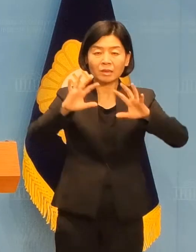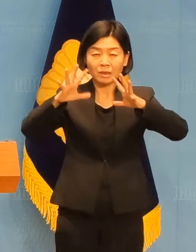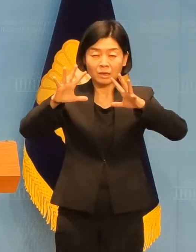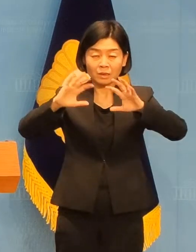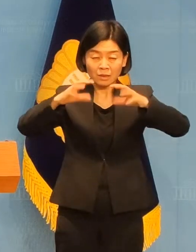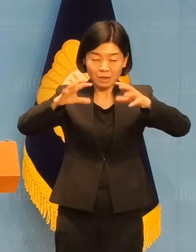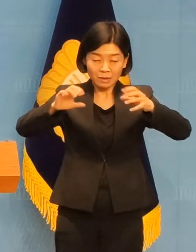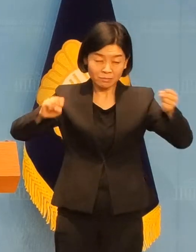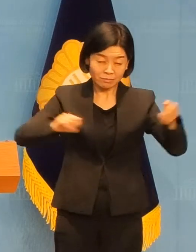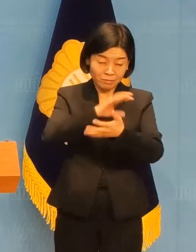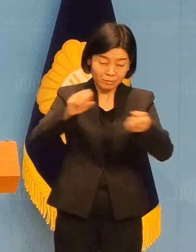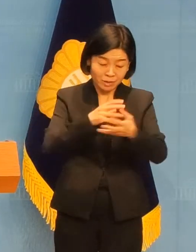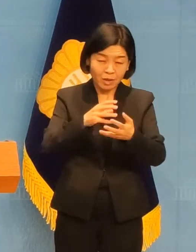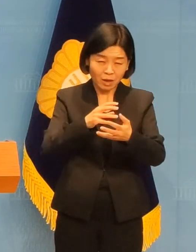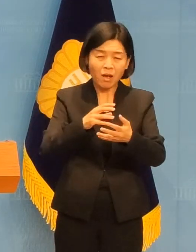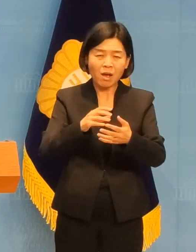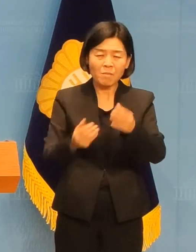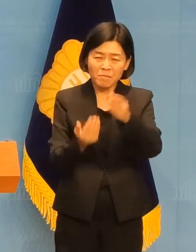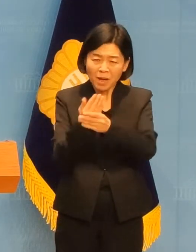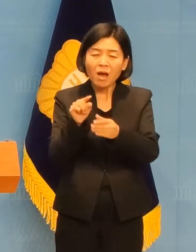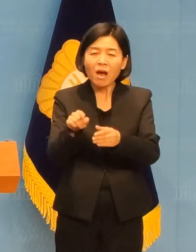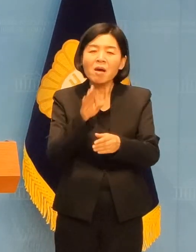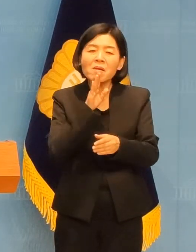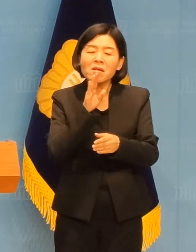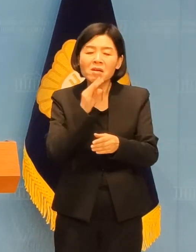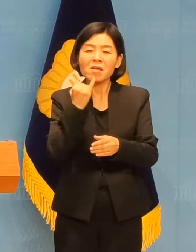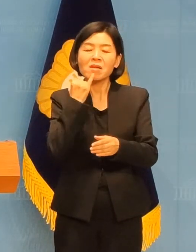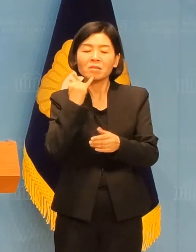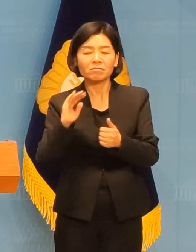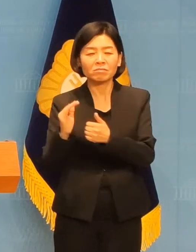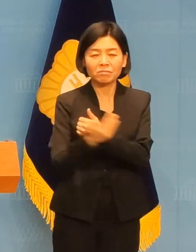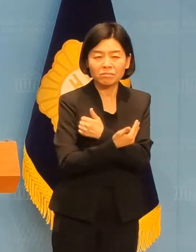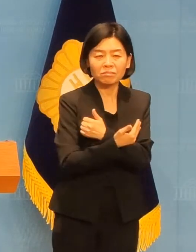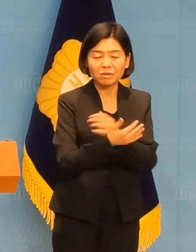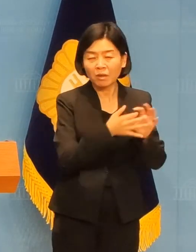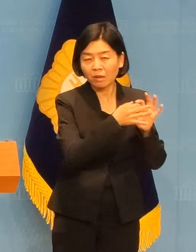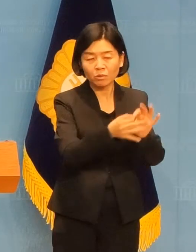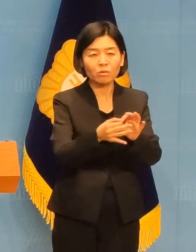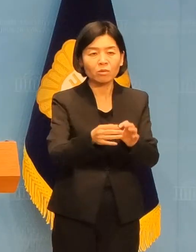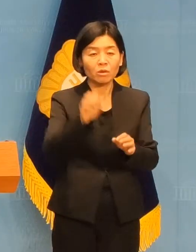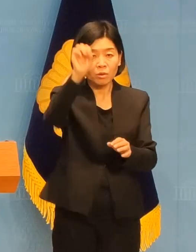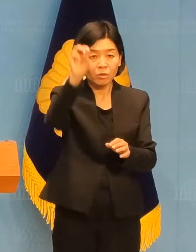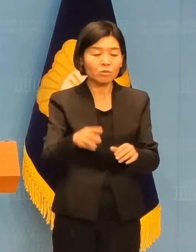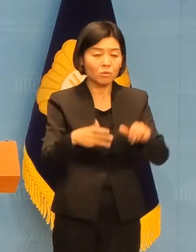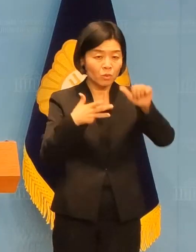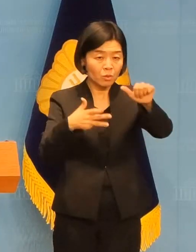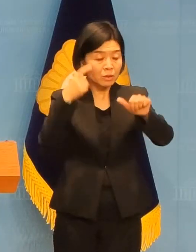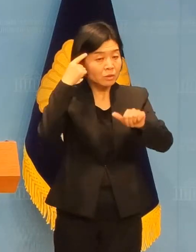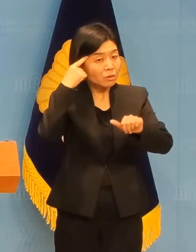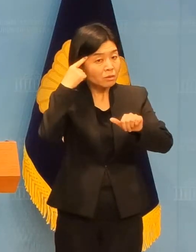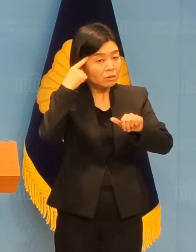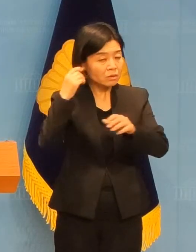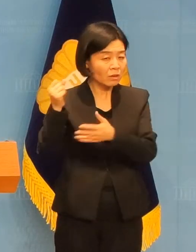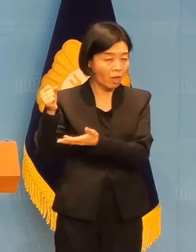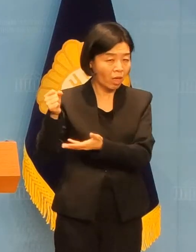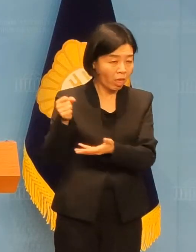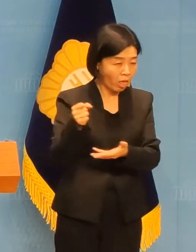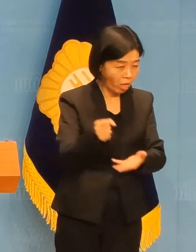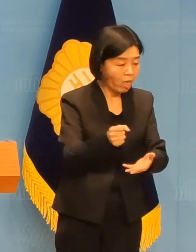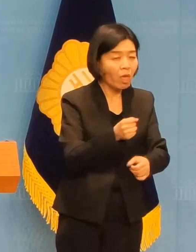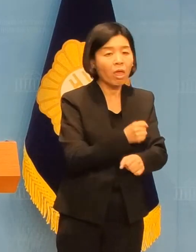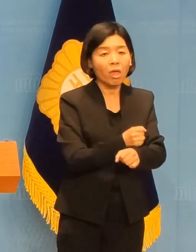옹호를 지속하면서 동시에 5.18 정신 계승을 말합니다.